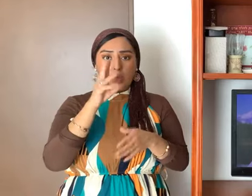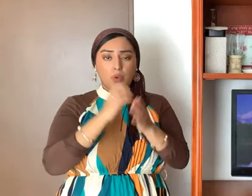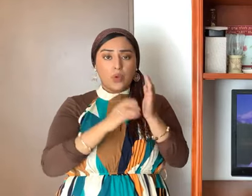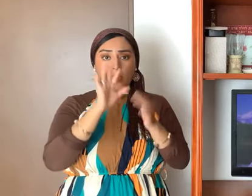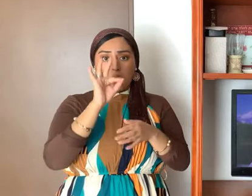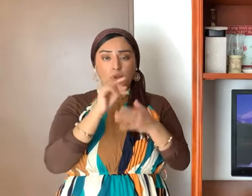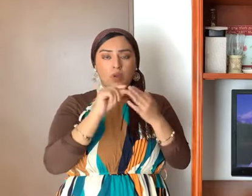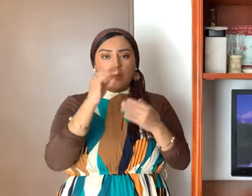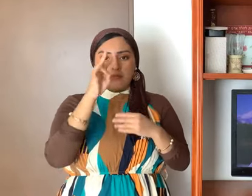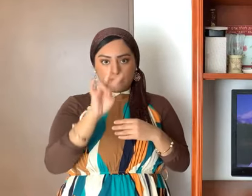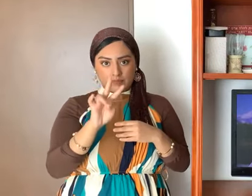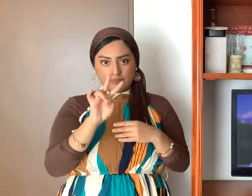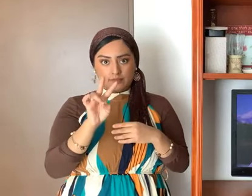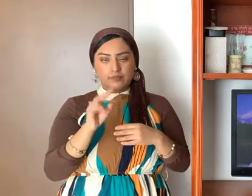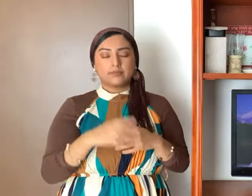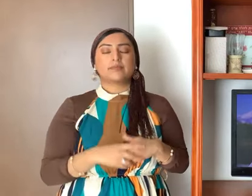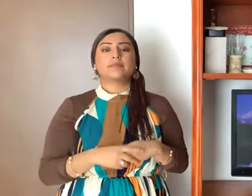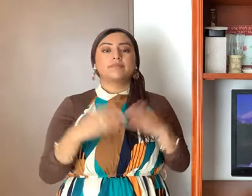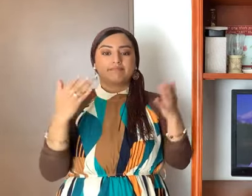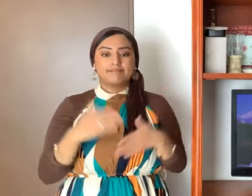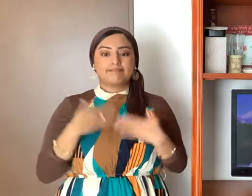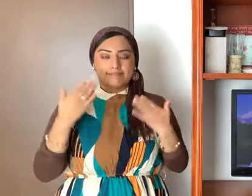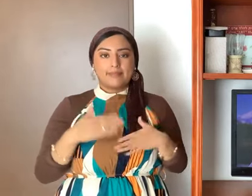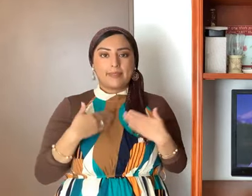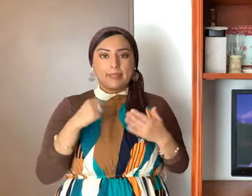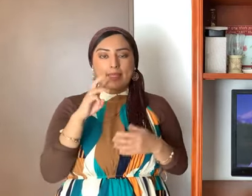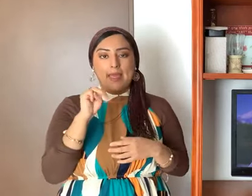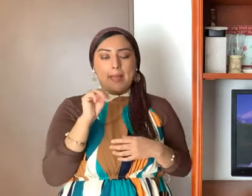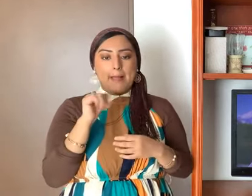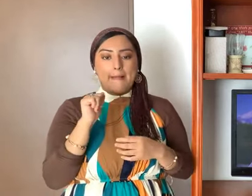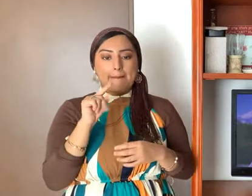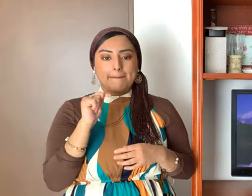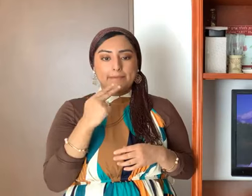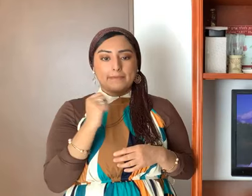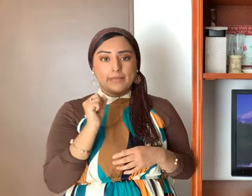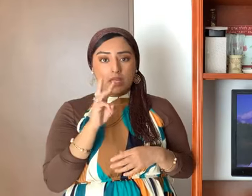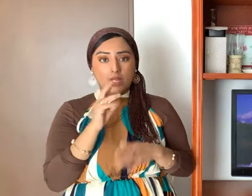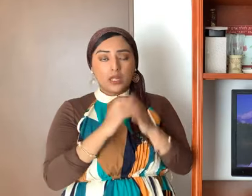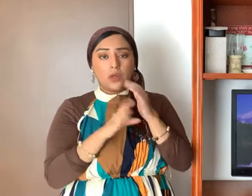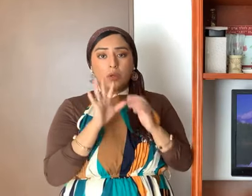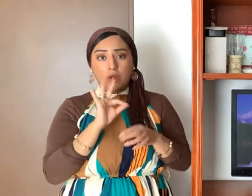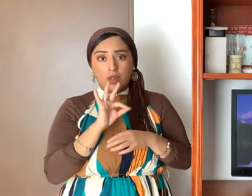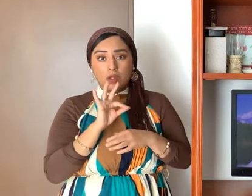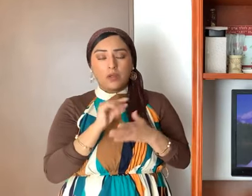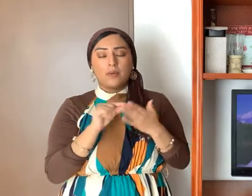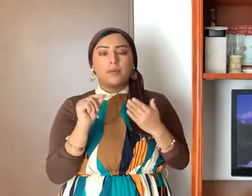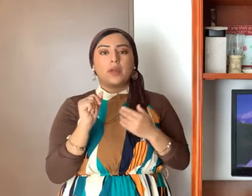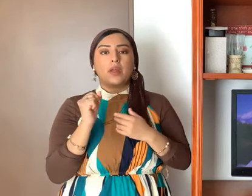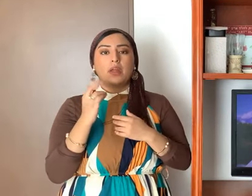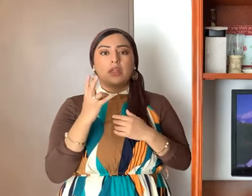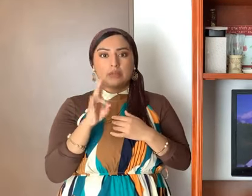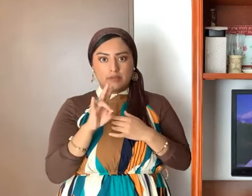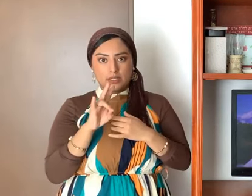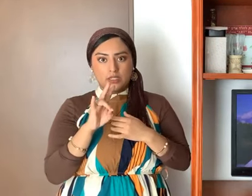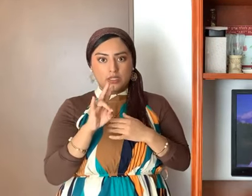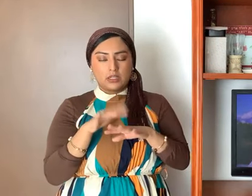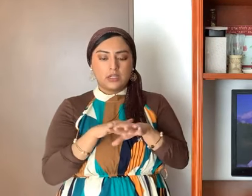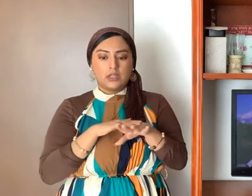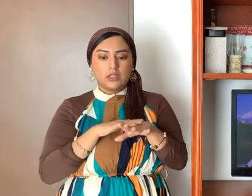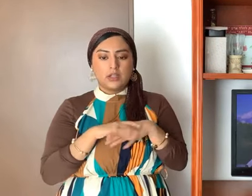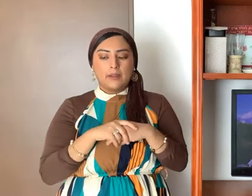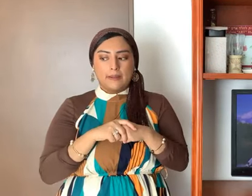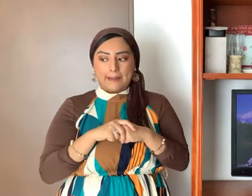verso 17. Y nos vamos a gozar. Mateo 9, verso 17. Permítanme